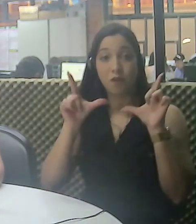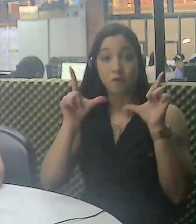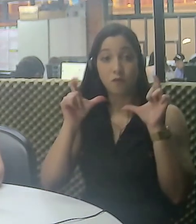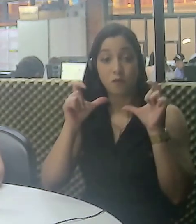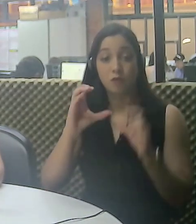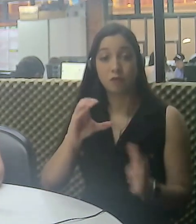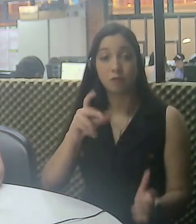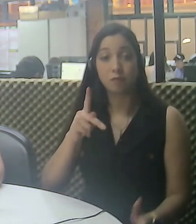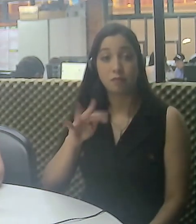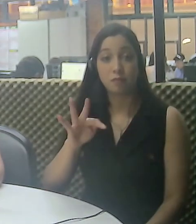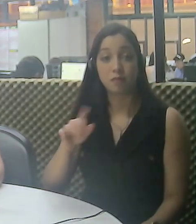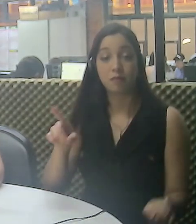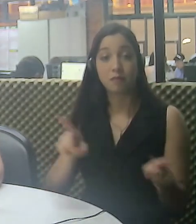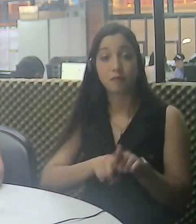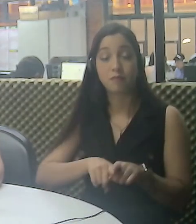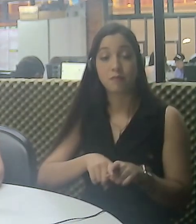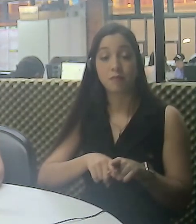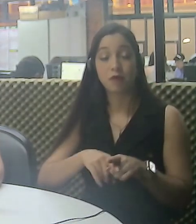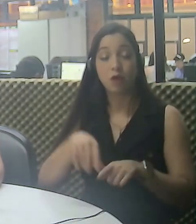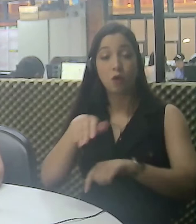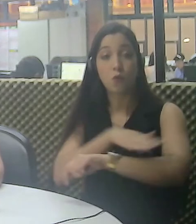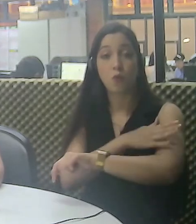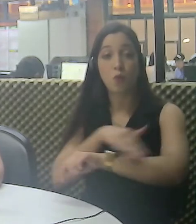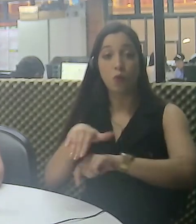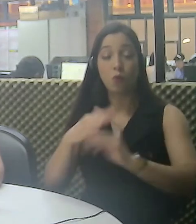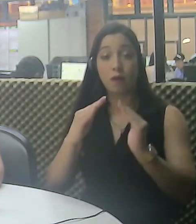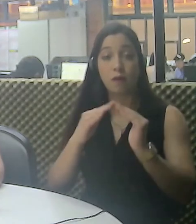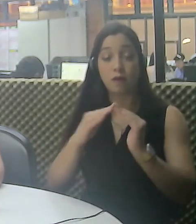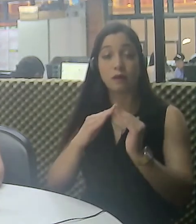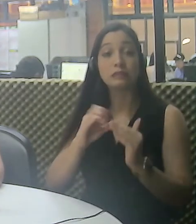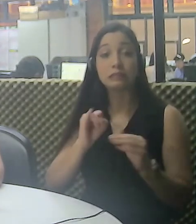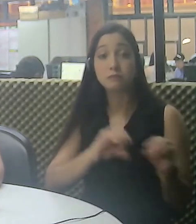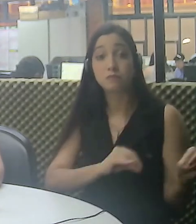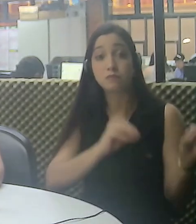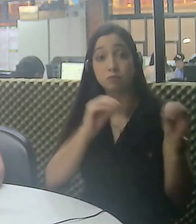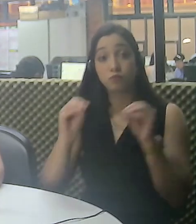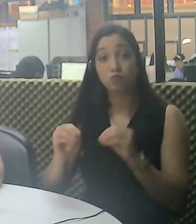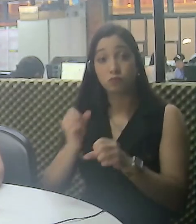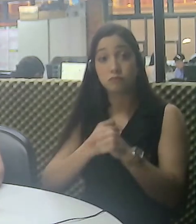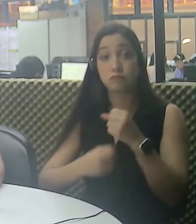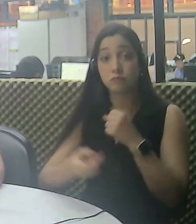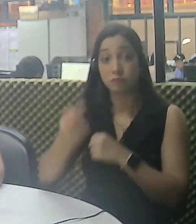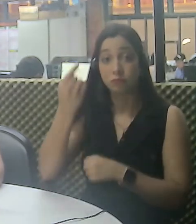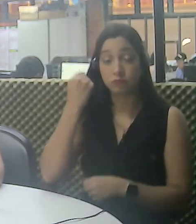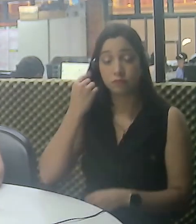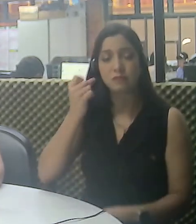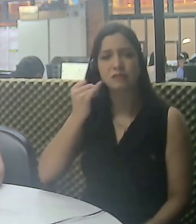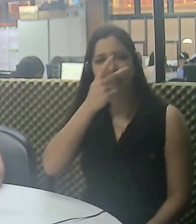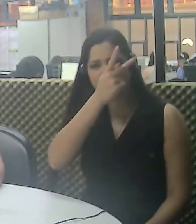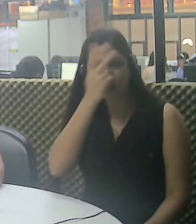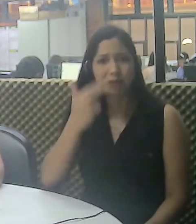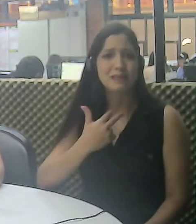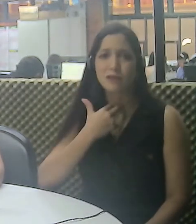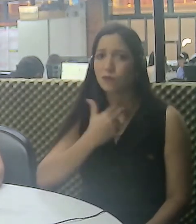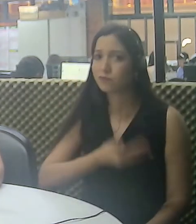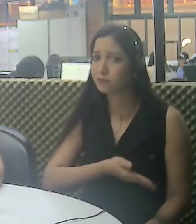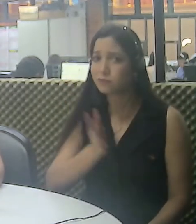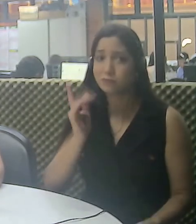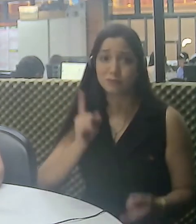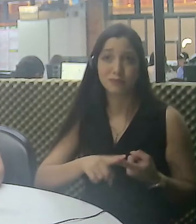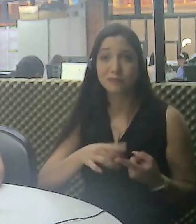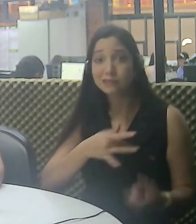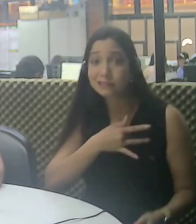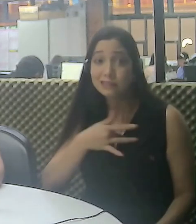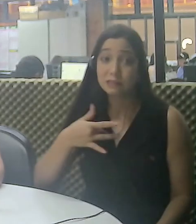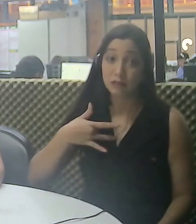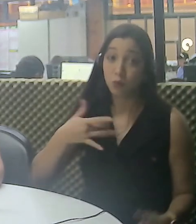foto, CPF e comprovante de endereço recente, caso tenha se mudado no último ano. Se a pessoa não puder comparecer ao IPREMO